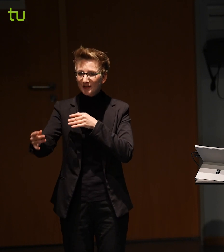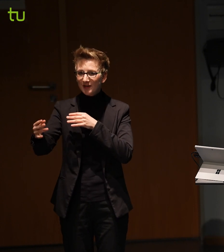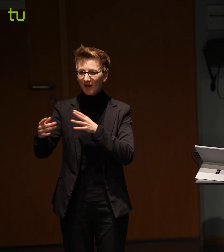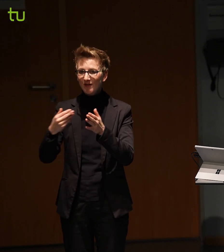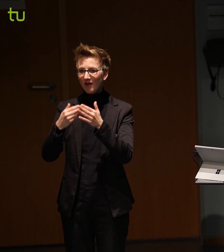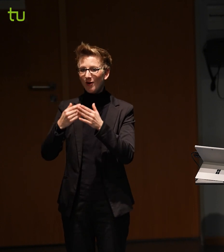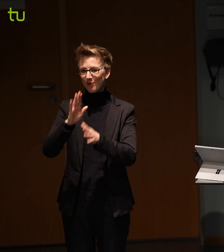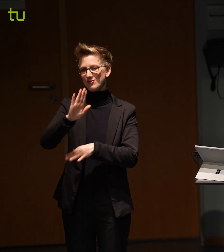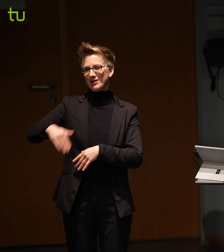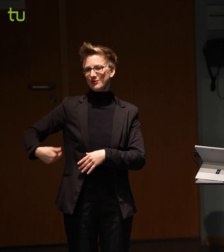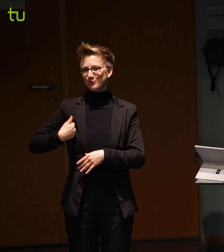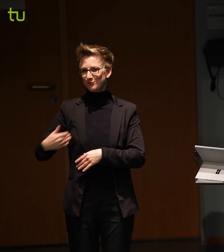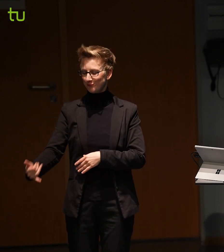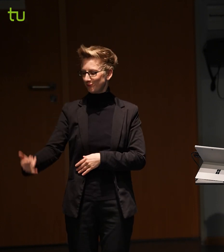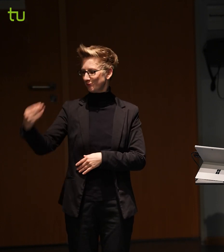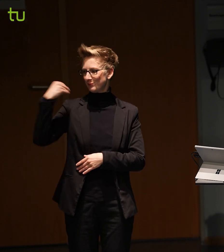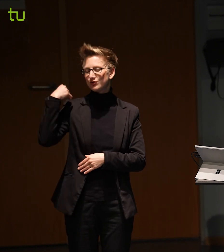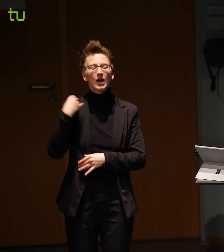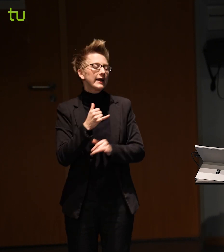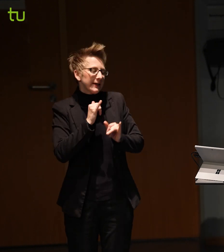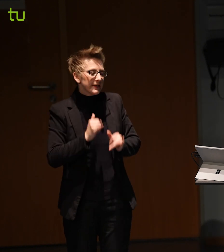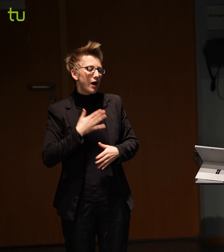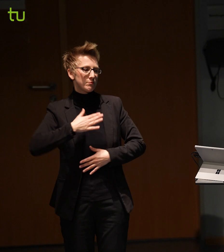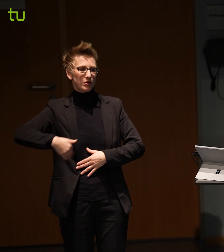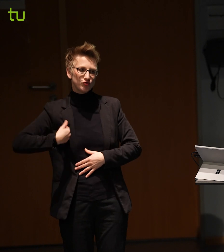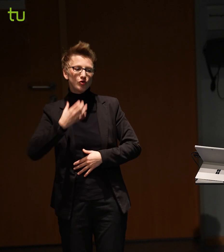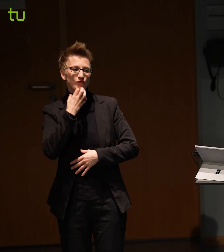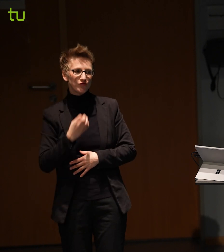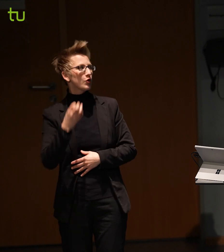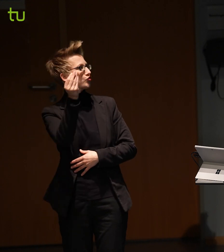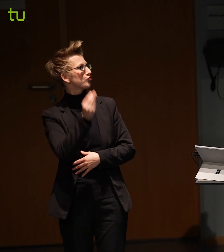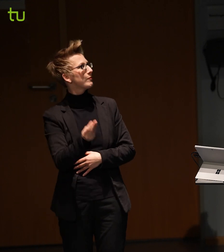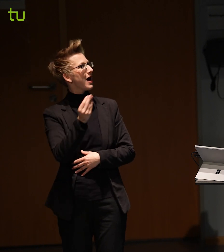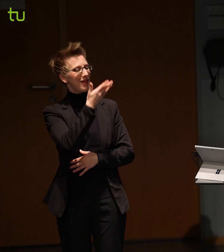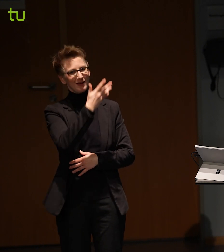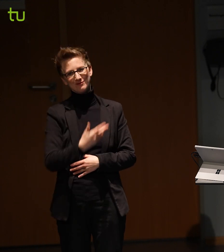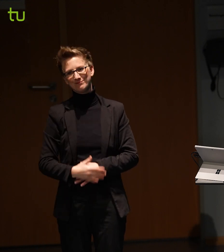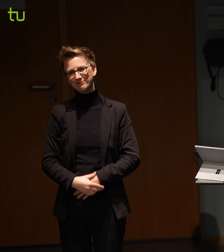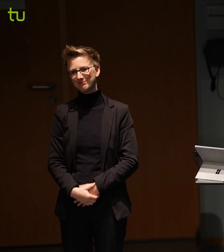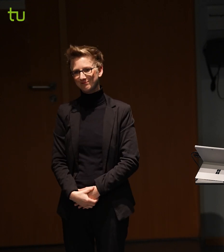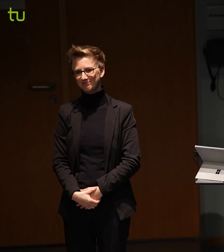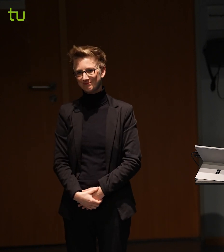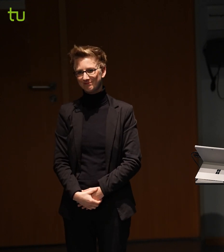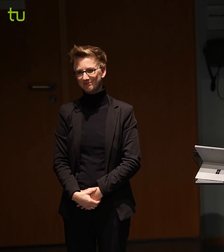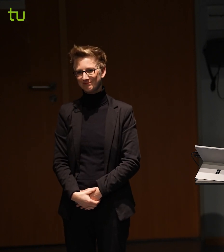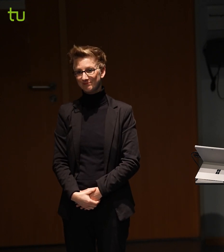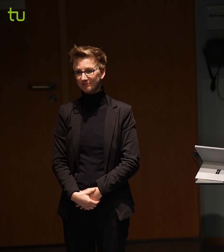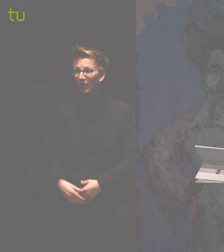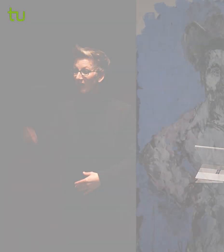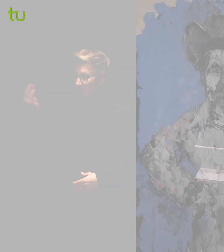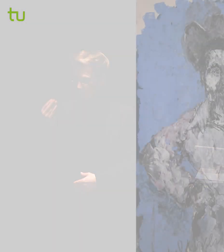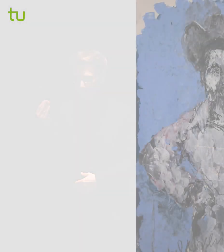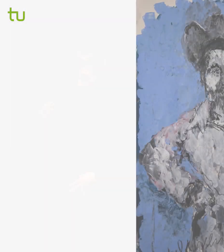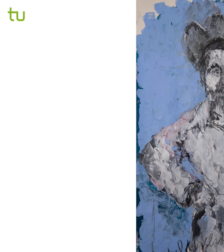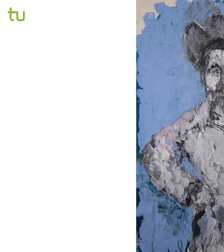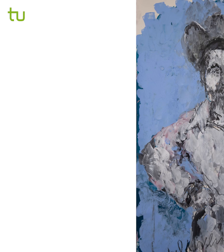gerne ein Porträt Whitmans malen würde. Gemalt hat er dann schließlich drei.